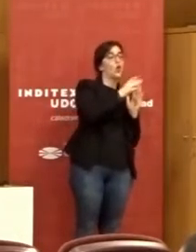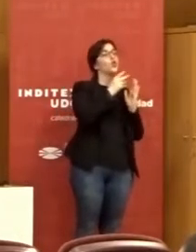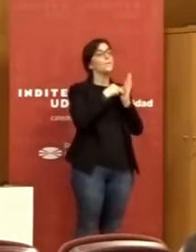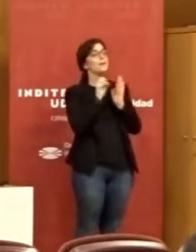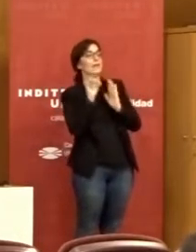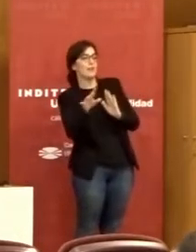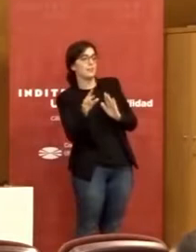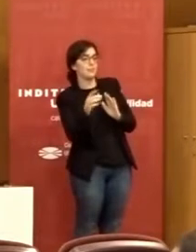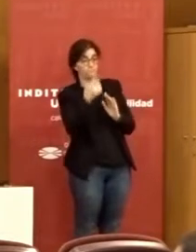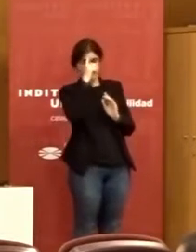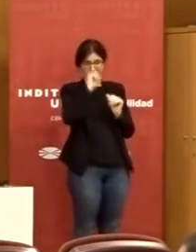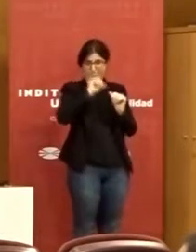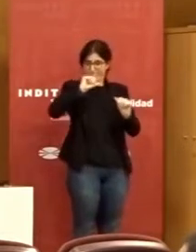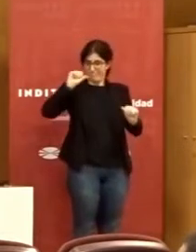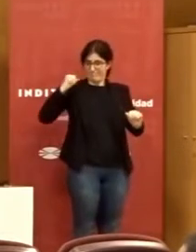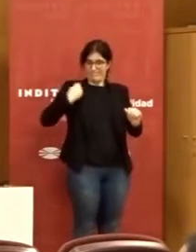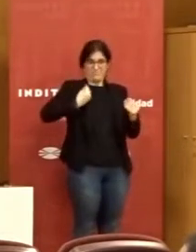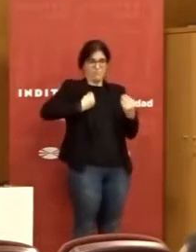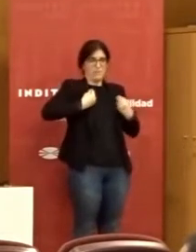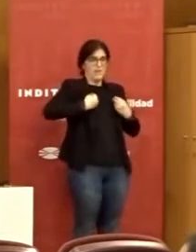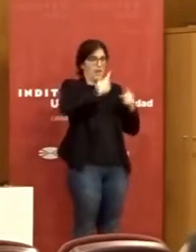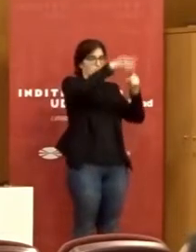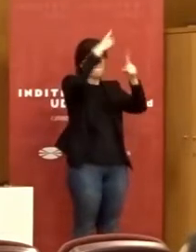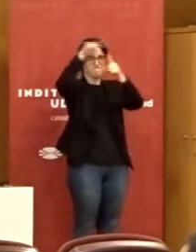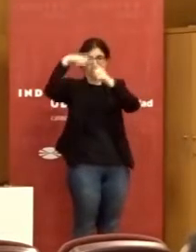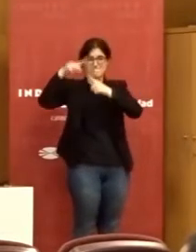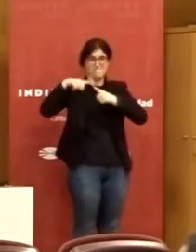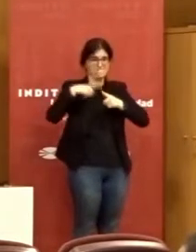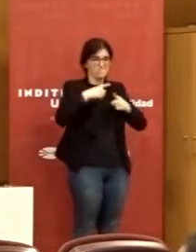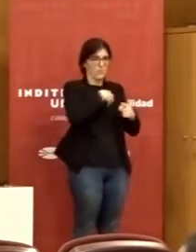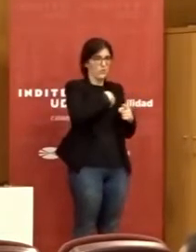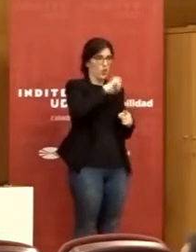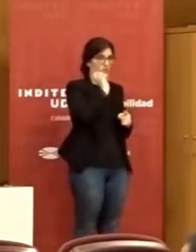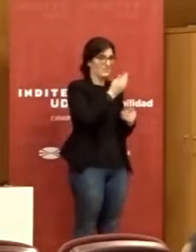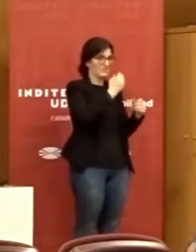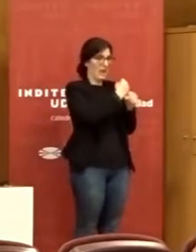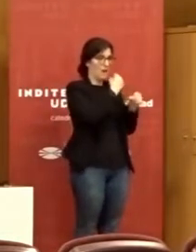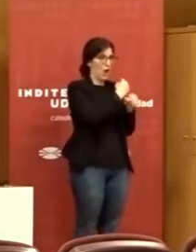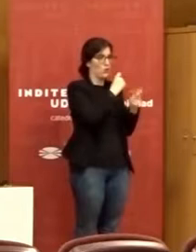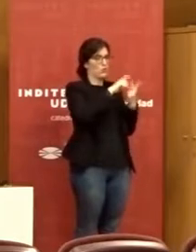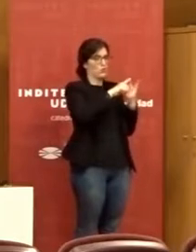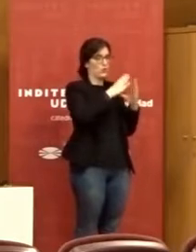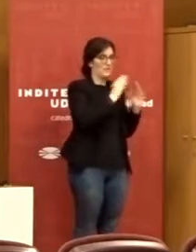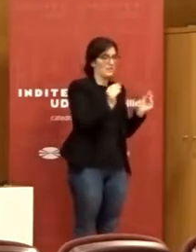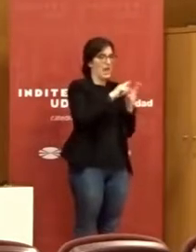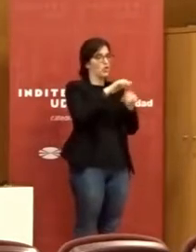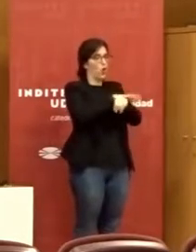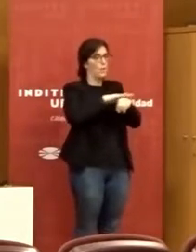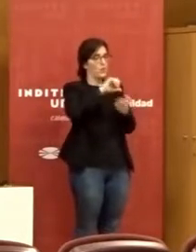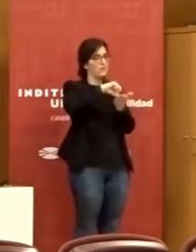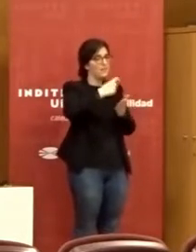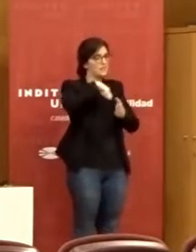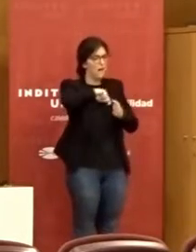variadas en ámbitos de la universidad, de la empresa privada, de la empresa pública, de la administración pública, del Gobierno Central de